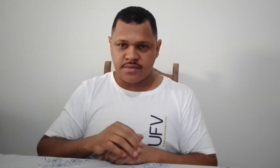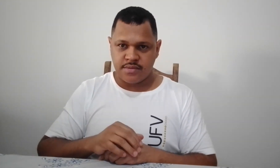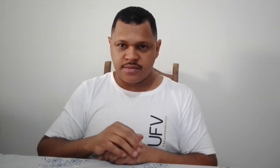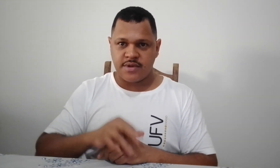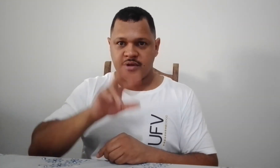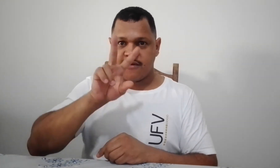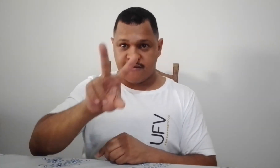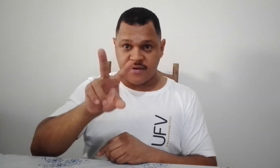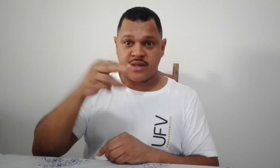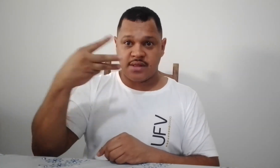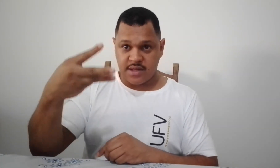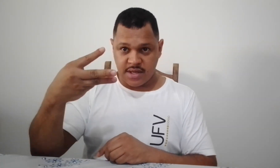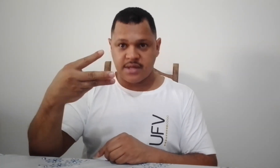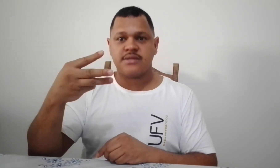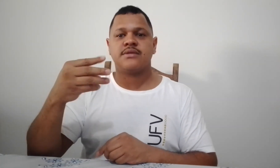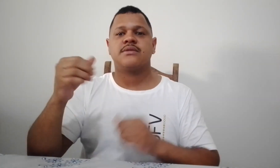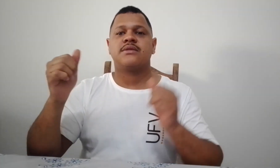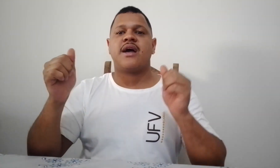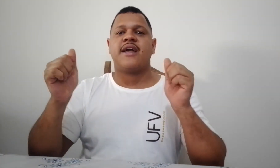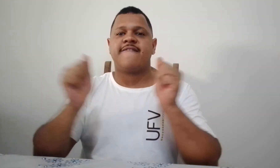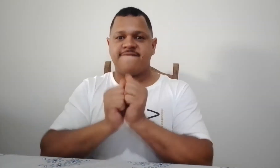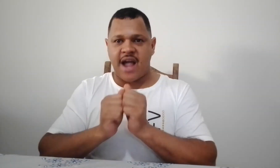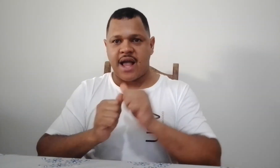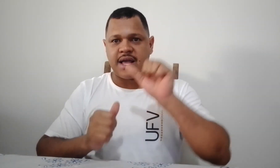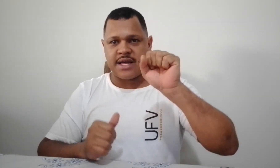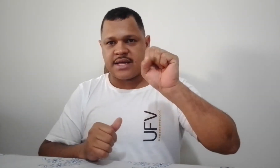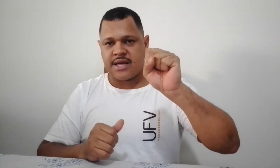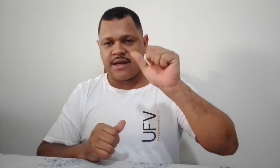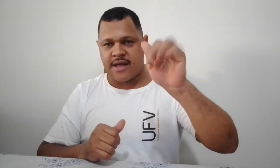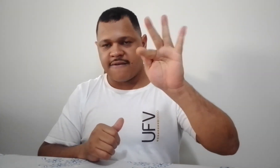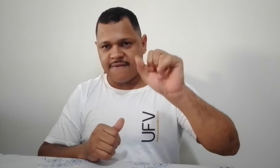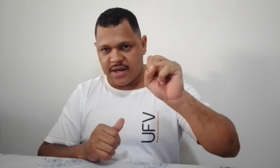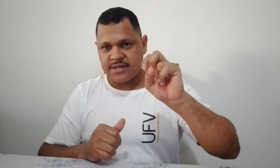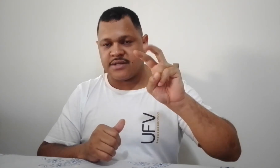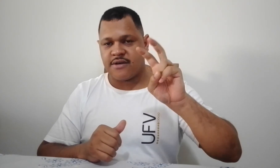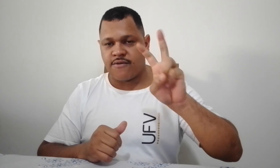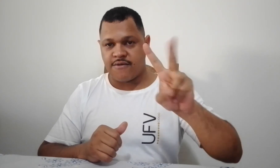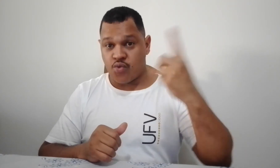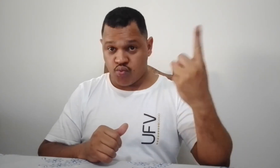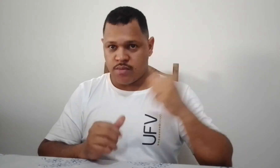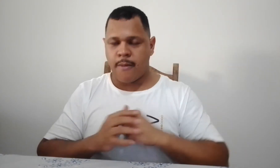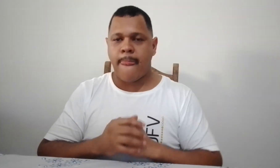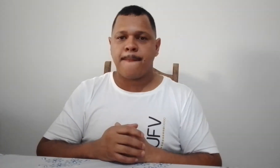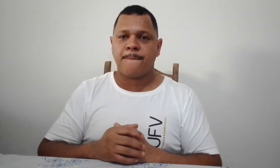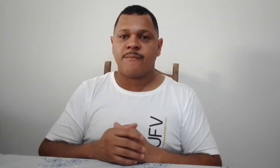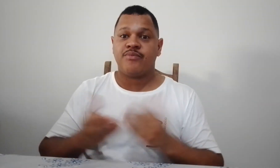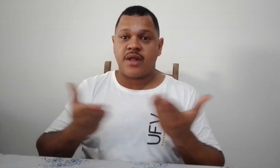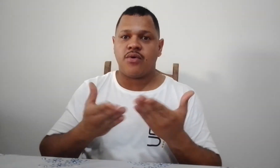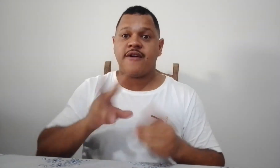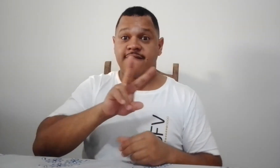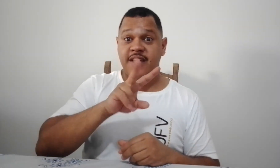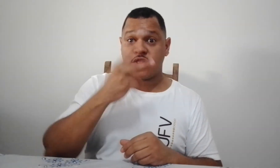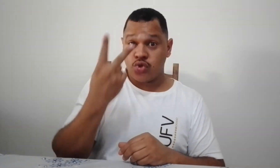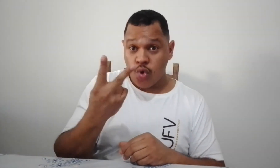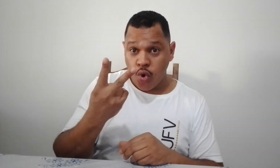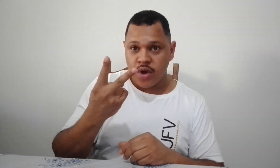V1. Fazendo o mesmo, mas tomando V2 como referência, a gente consegue ver que V1 e